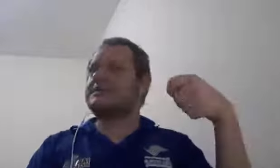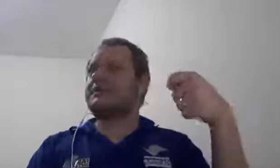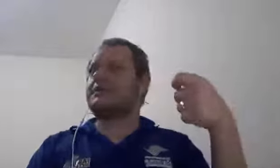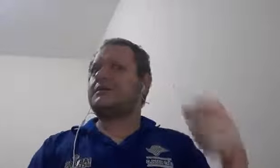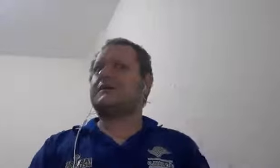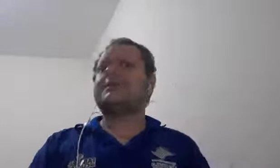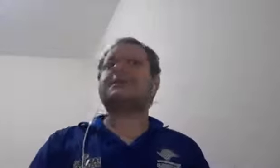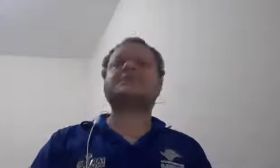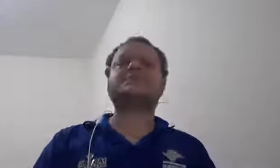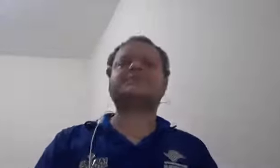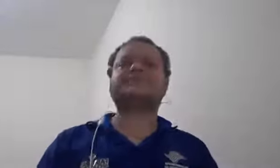sinal qual que é mesmo?